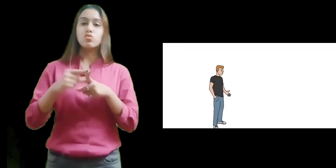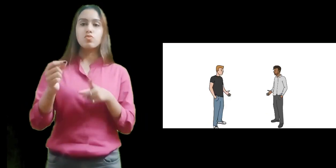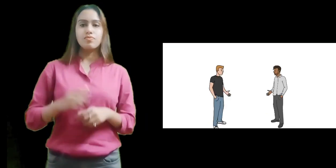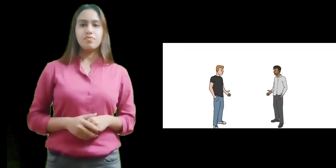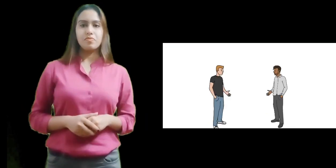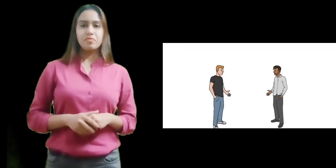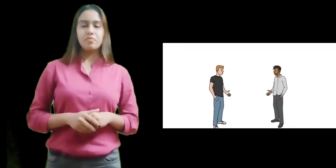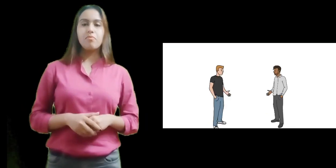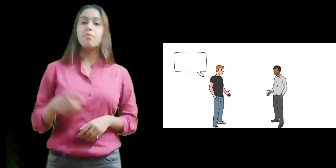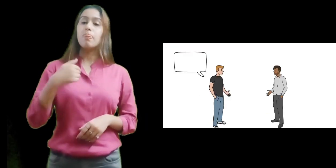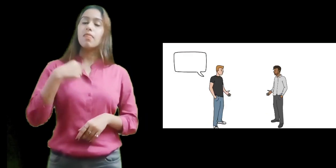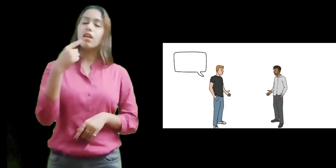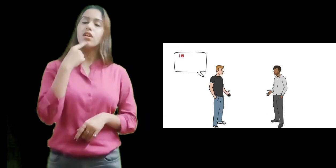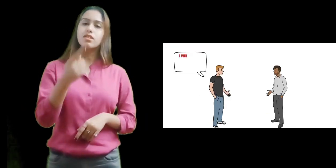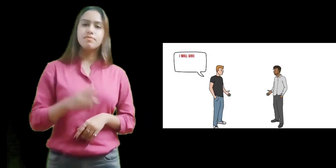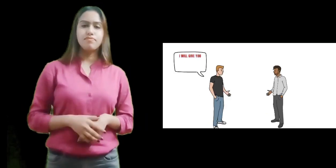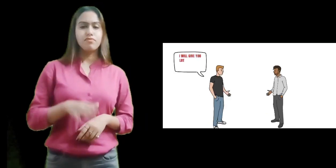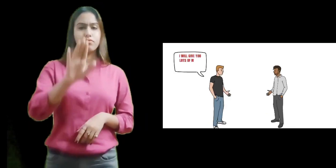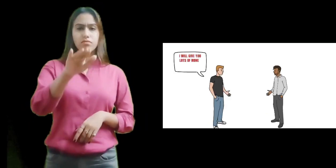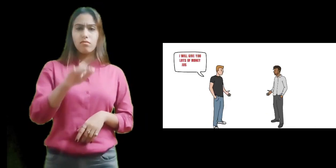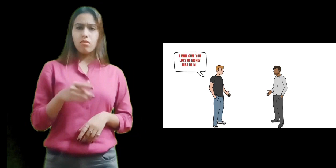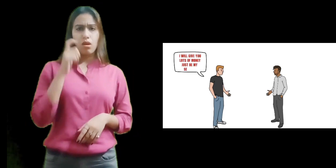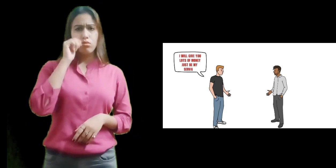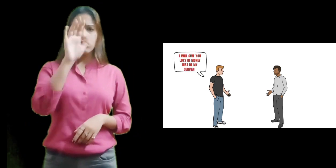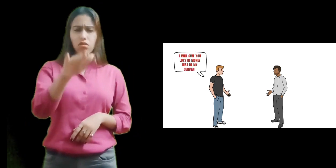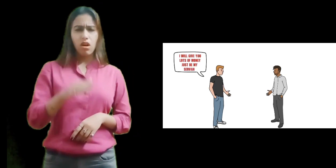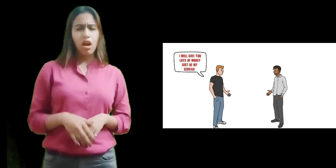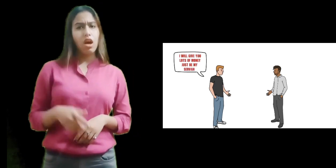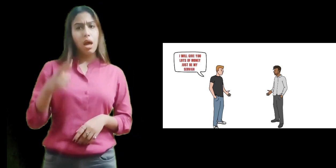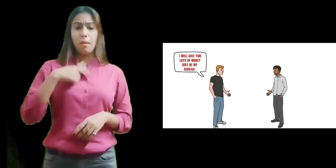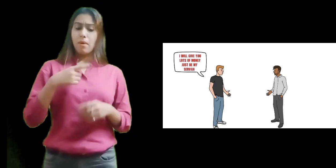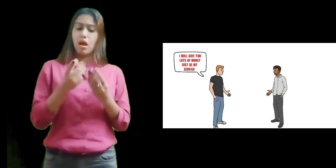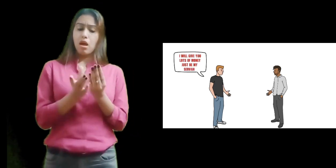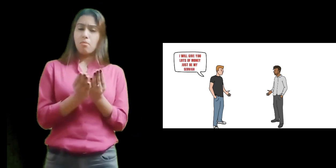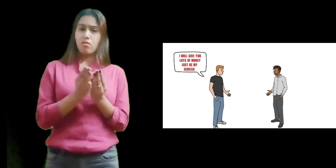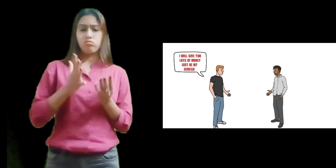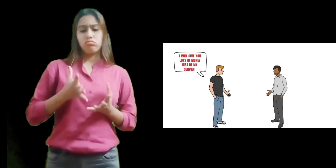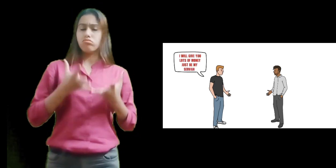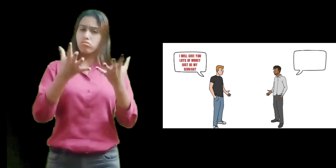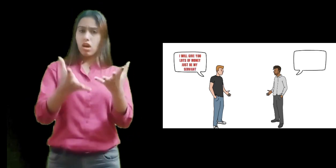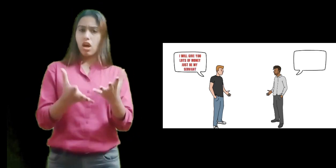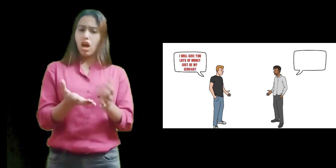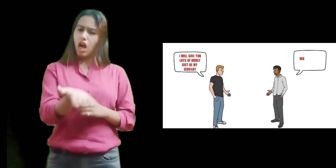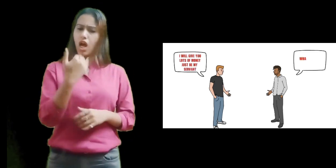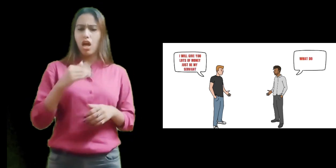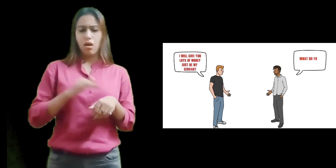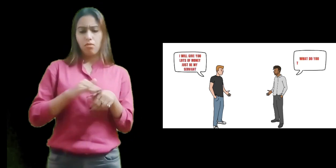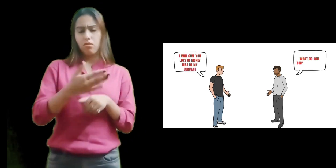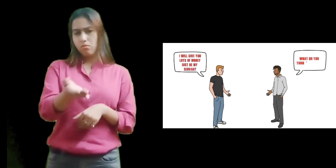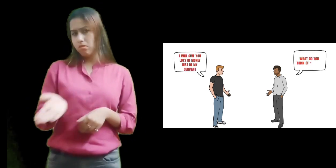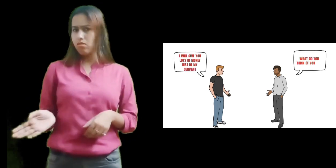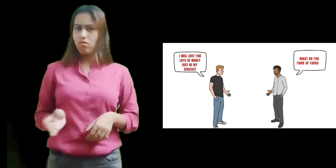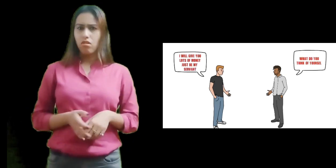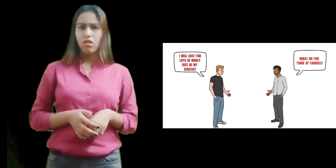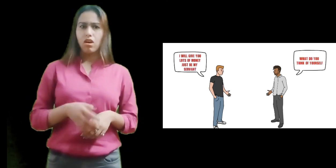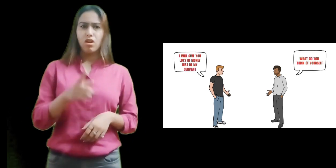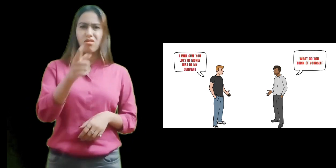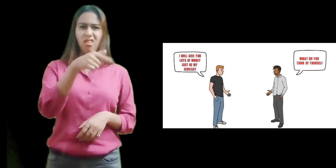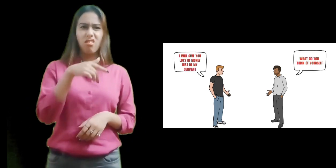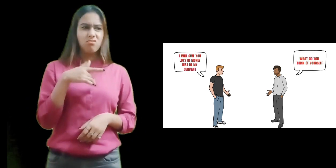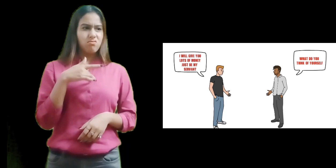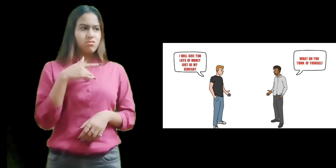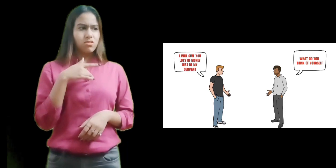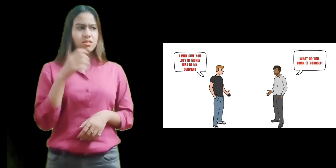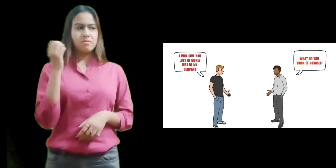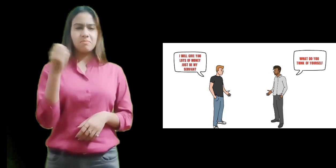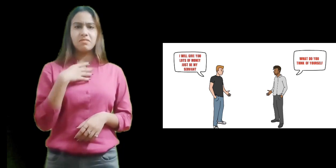किसी इंसान को बोलूं कि देख, मैं तेरे को इतने इतने पैसे दूंगा, आजा मेरा नौकर बन जा, तो बहुत से लोगों को मेरी ये बात बुरी लगेगी और वो मुझे शायद बुरा